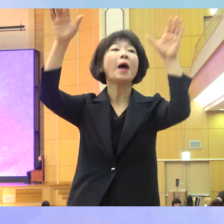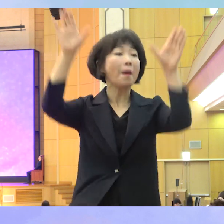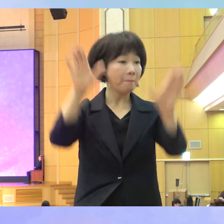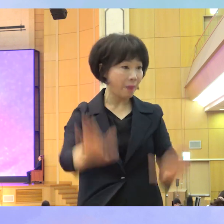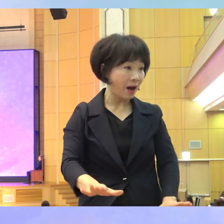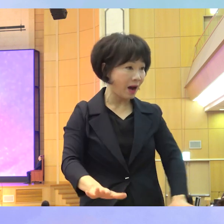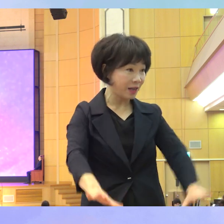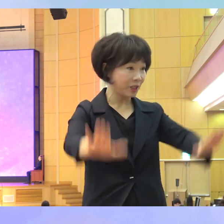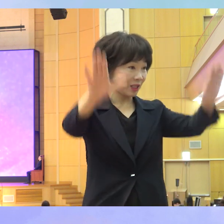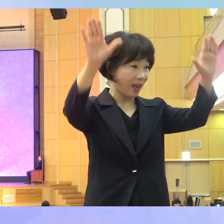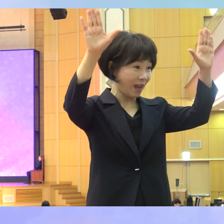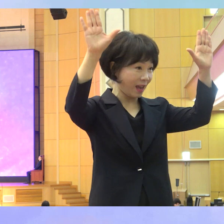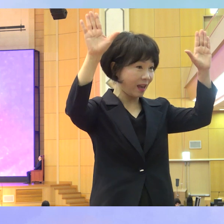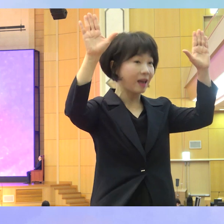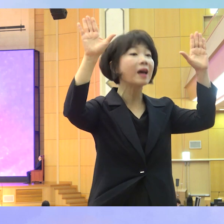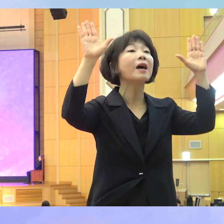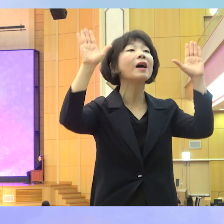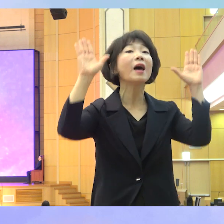왕께